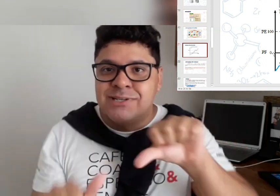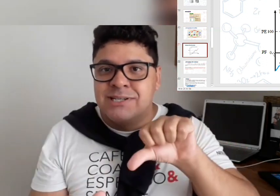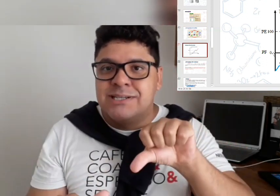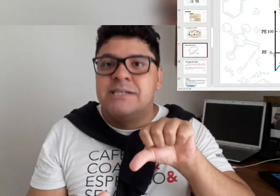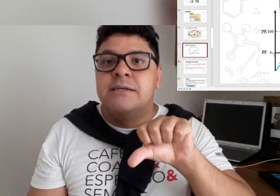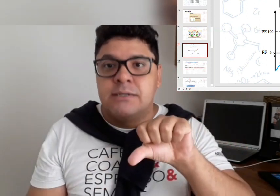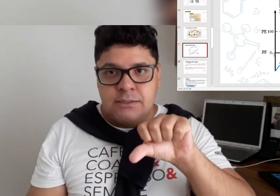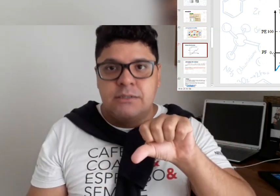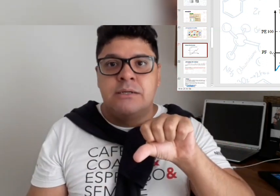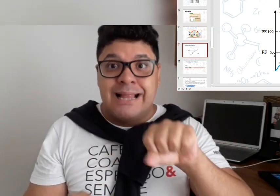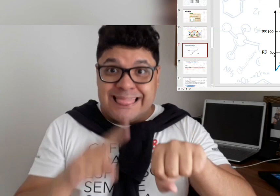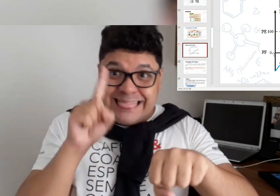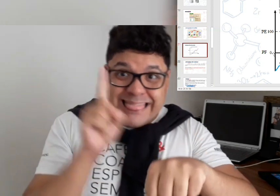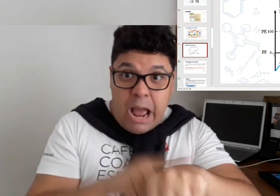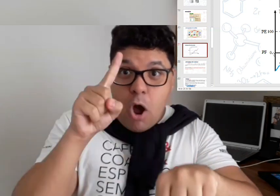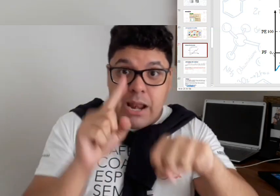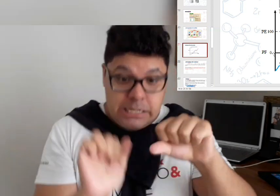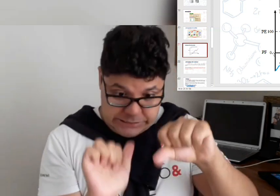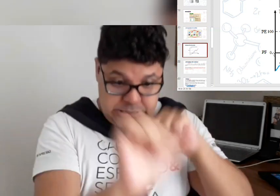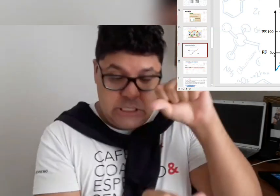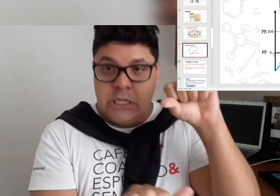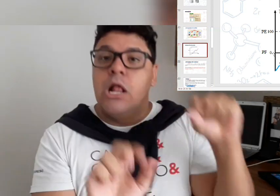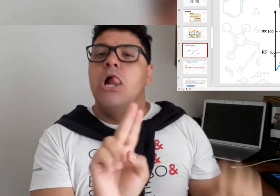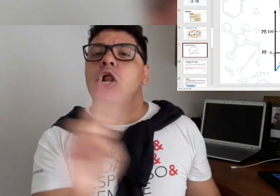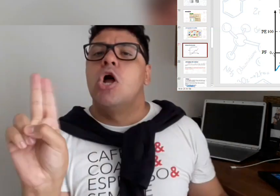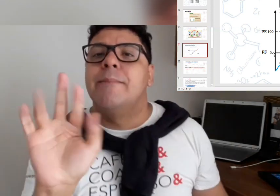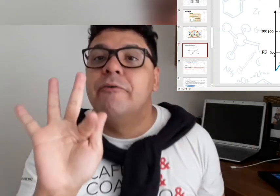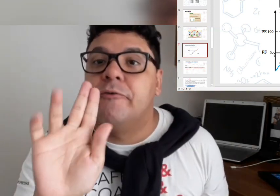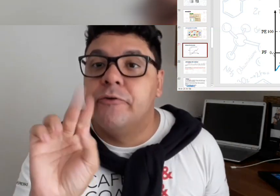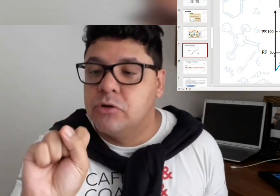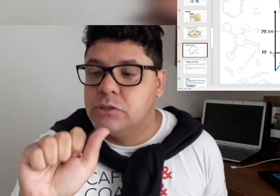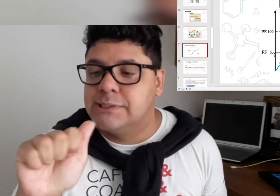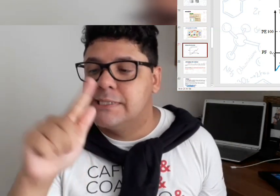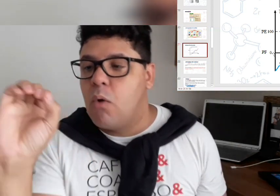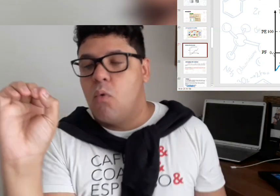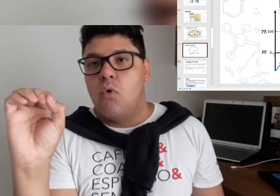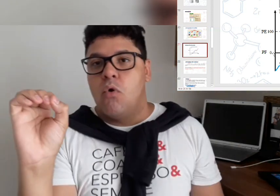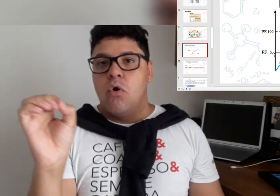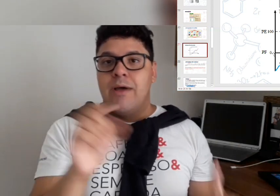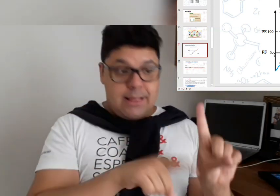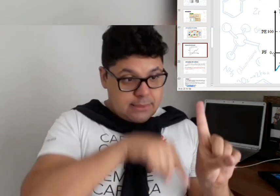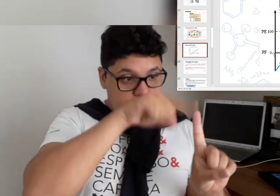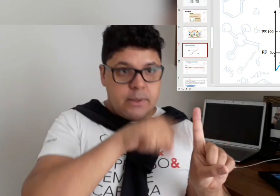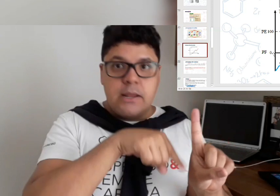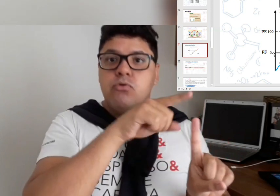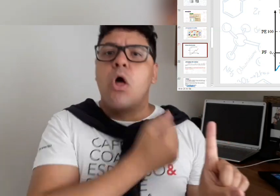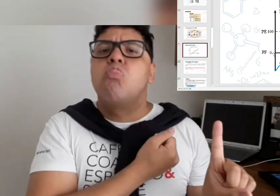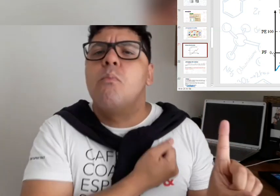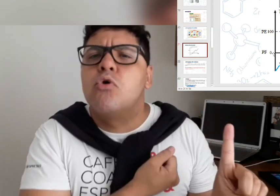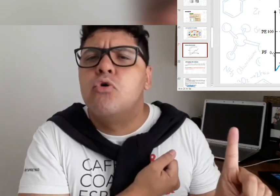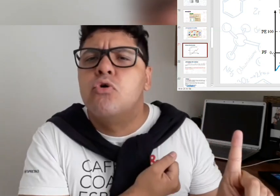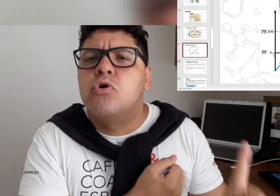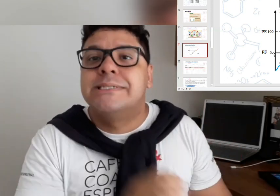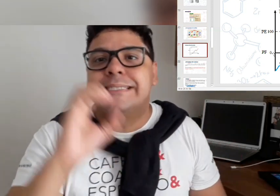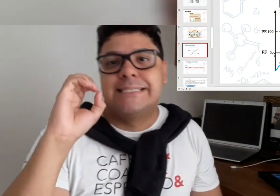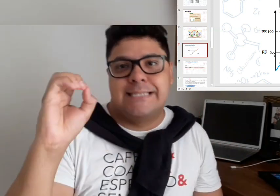de fusão, ou o ponto de fusão, é a temperatura em que isso vai acontecer. Tá? Então,